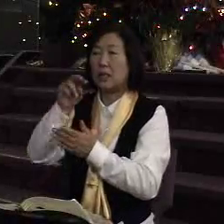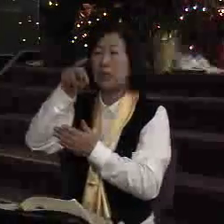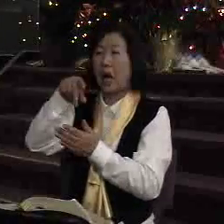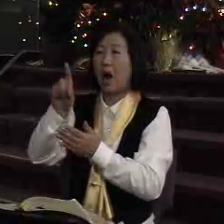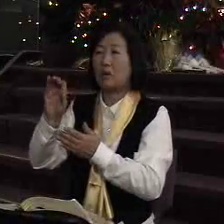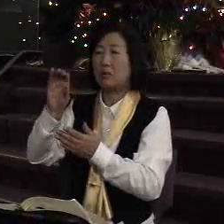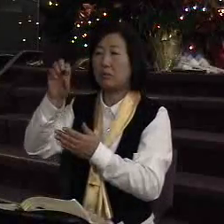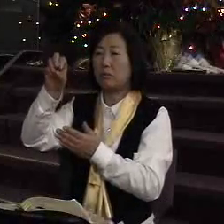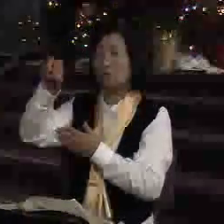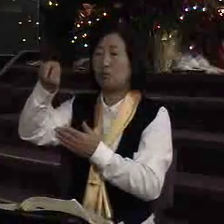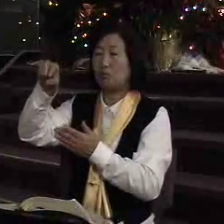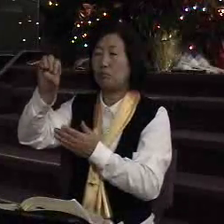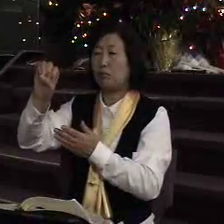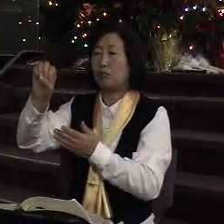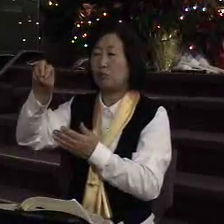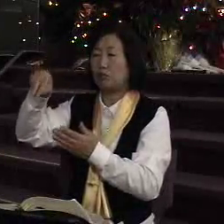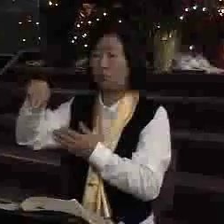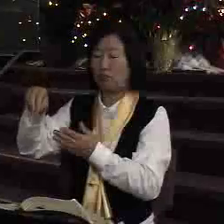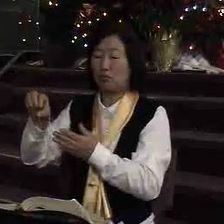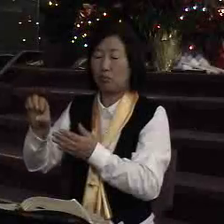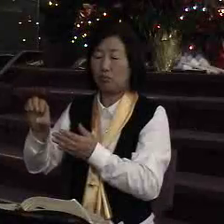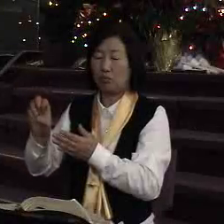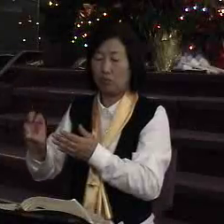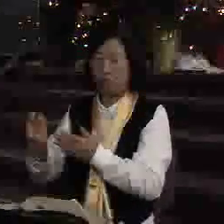상품화되지 않았나 염려가 됩니다.